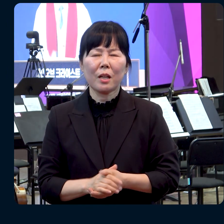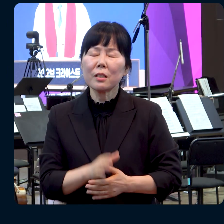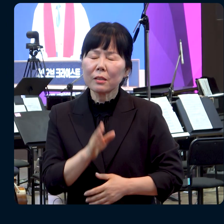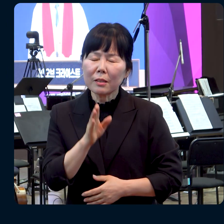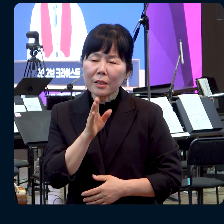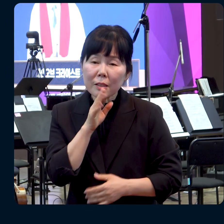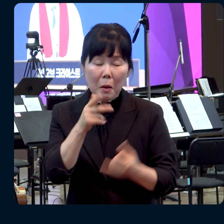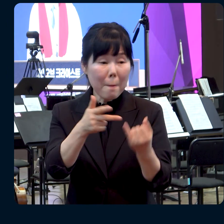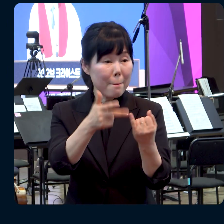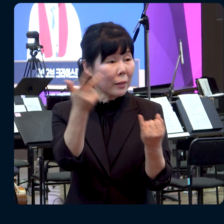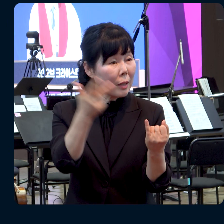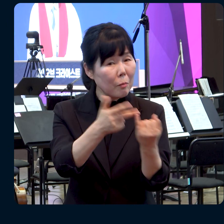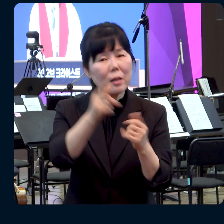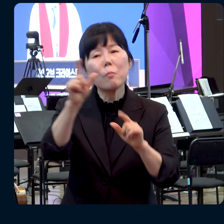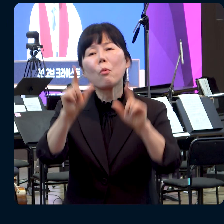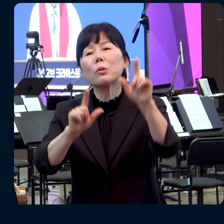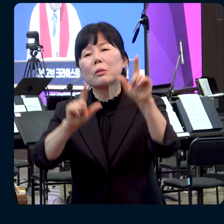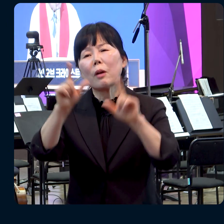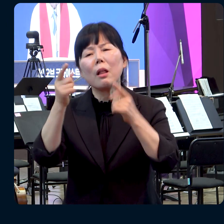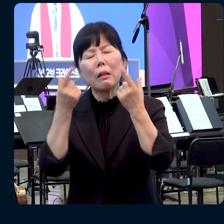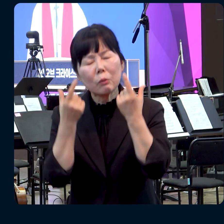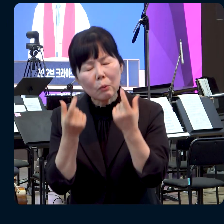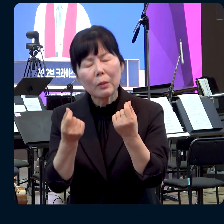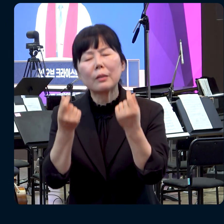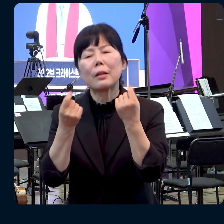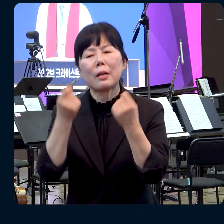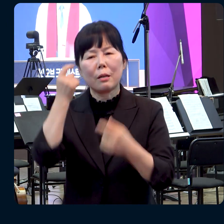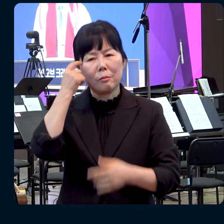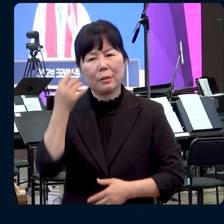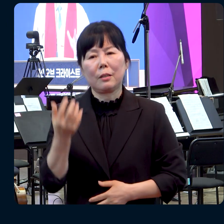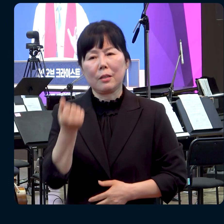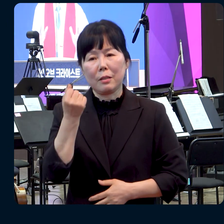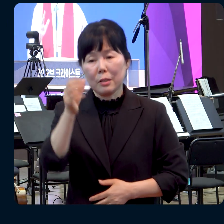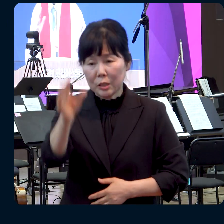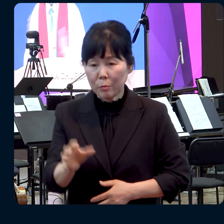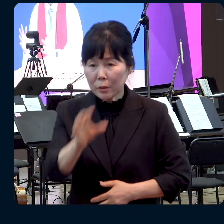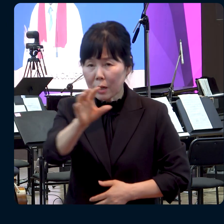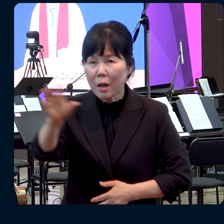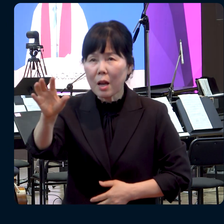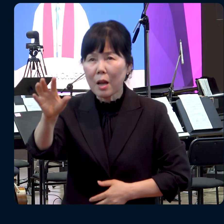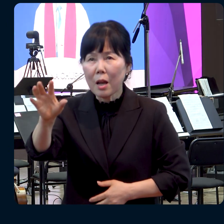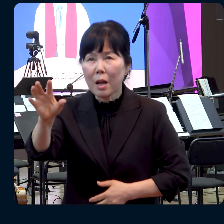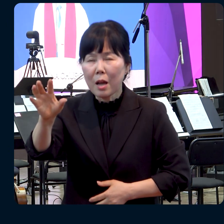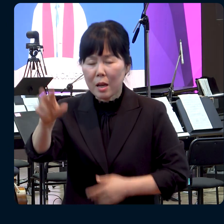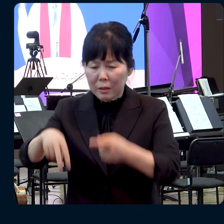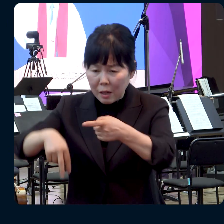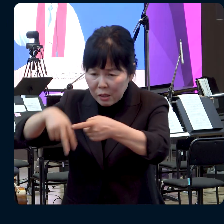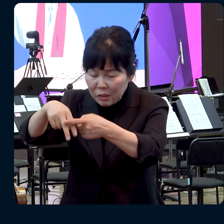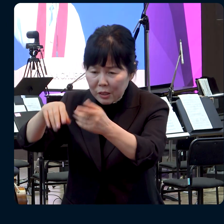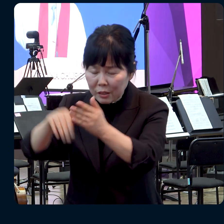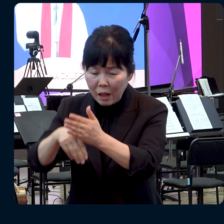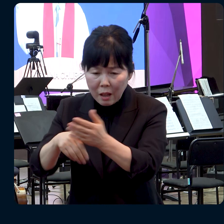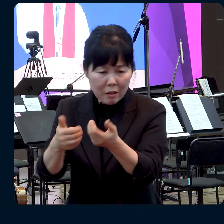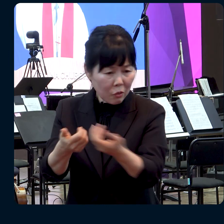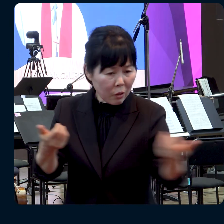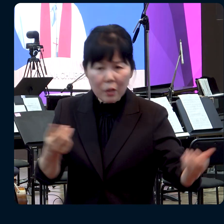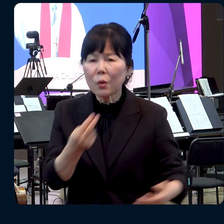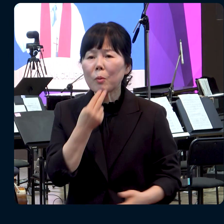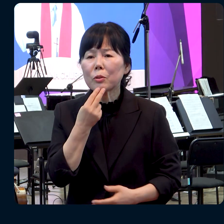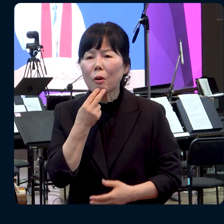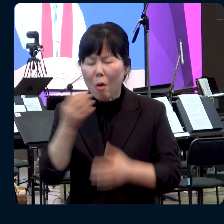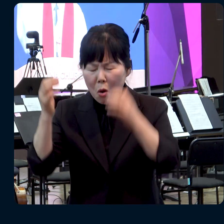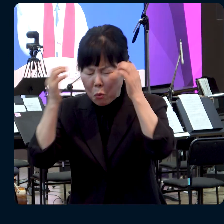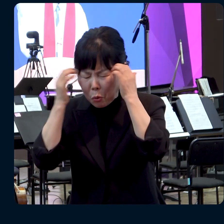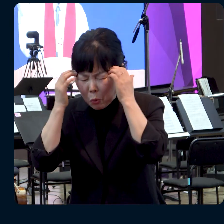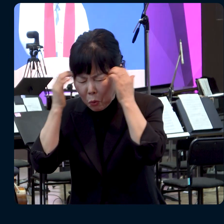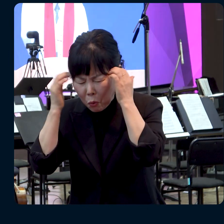진짜 막달라 마리아의 모습이었을 거라고 그렇게 생각합니다. 십자가 옆을 떠나지 않고 십자가 상에 예수님께서 고통당할